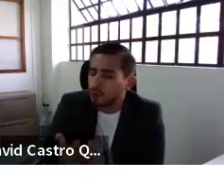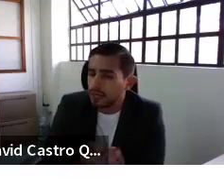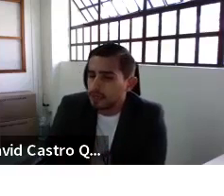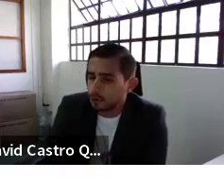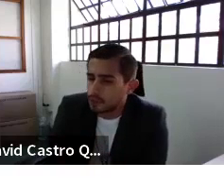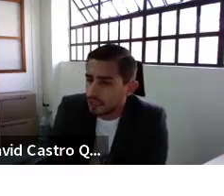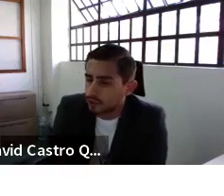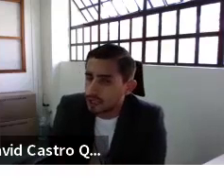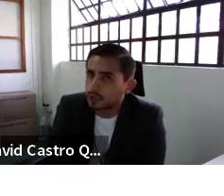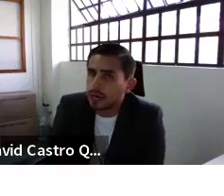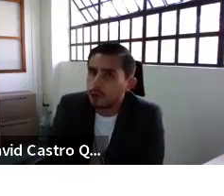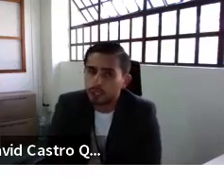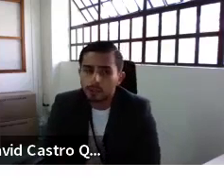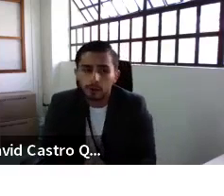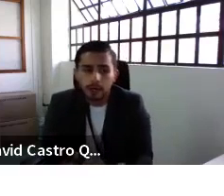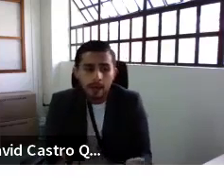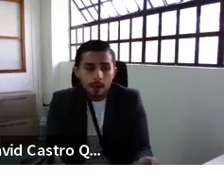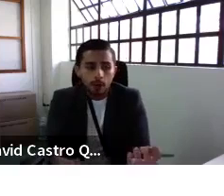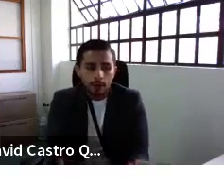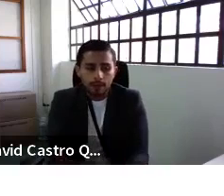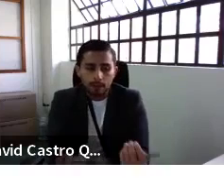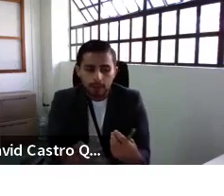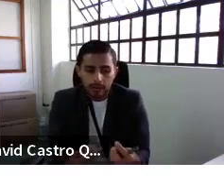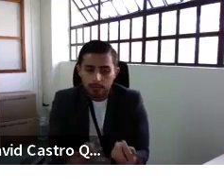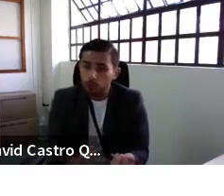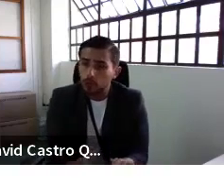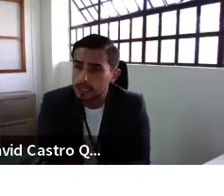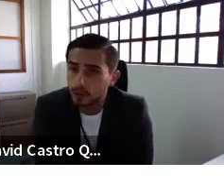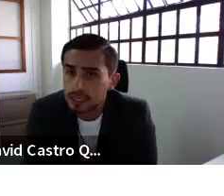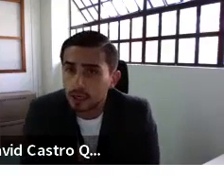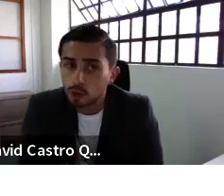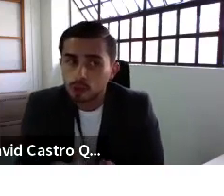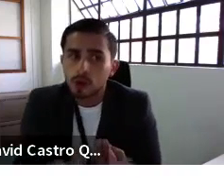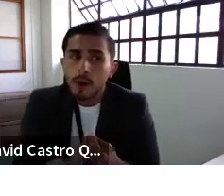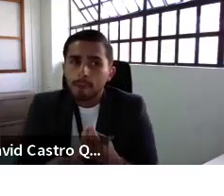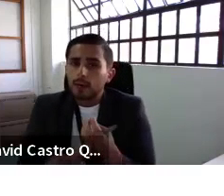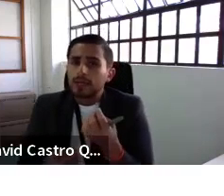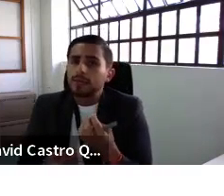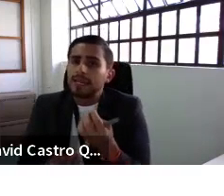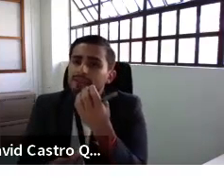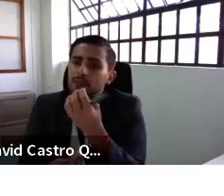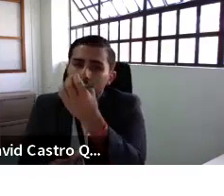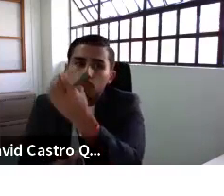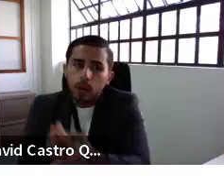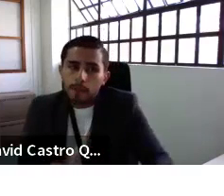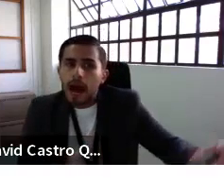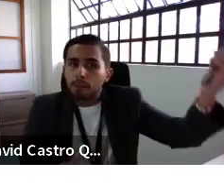evaluar ese conocimiento, ¿cierto? Que la comunidad pueda, obviamente, permearse, involucrarse con ese recurso, pero que también ese feedback vuelva al